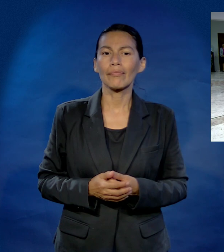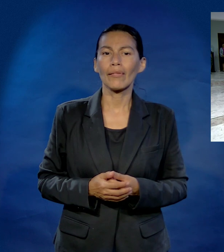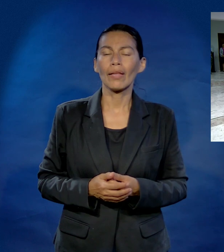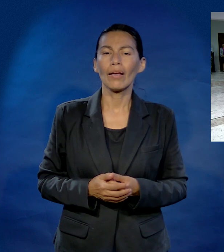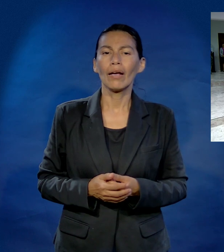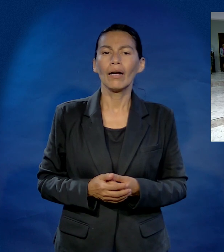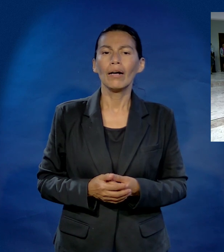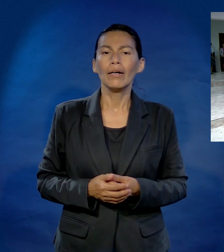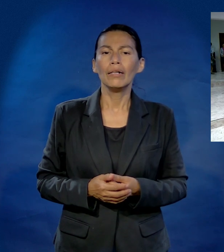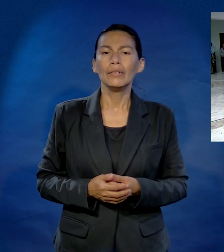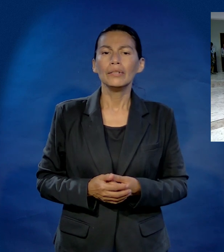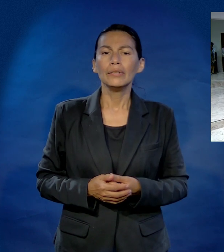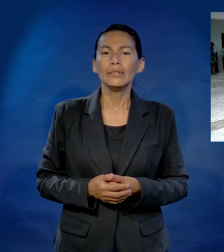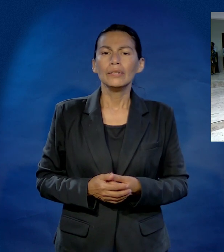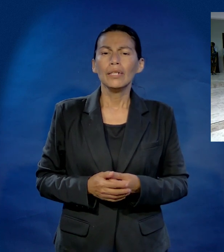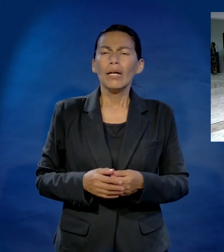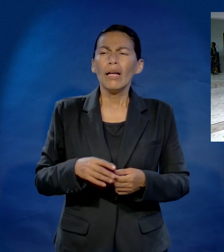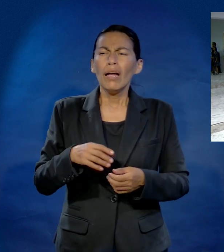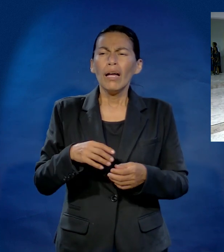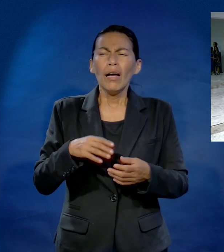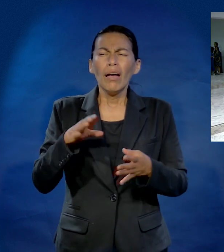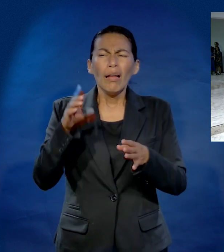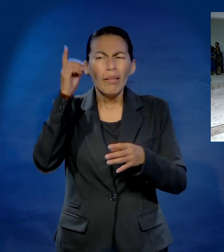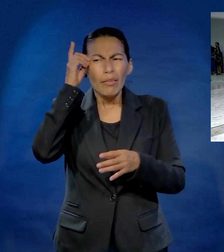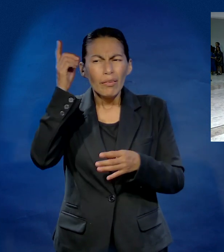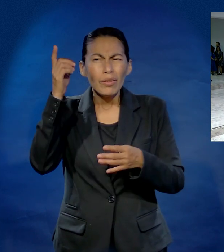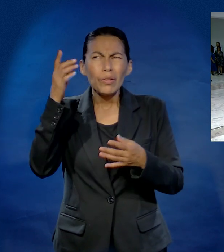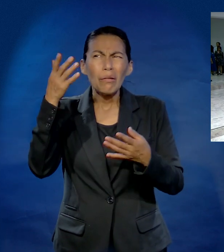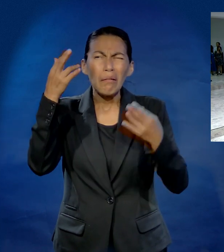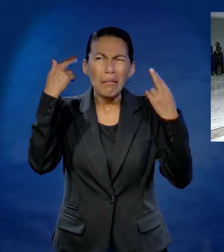Hay que vivir en el Espíritu.